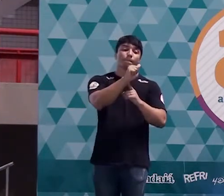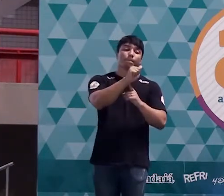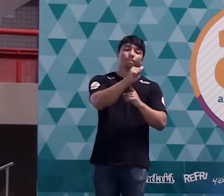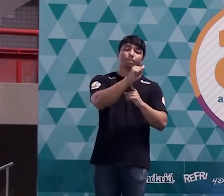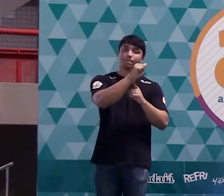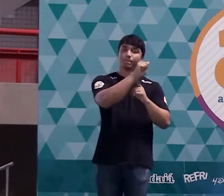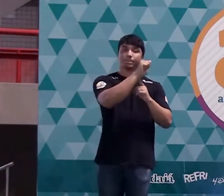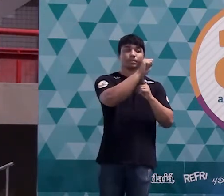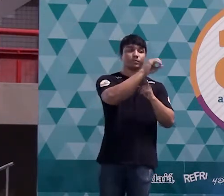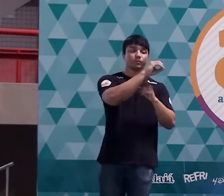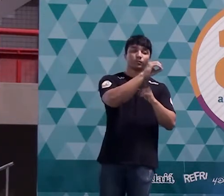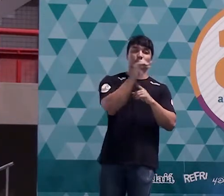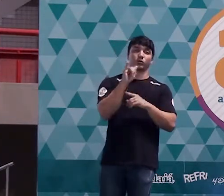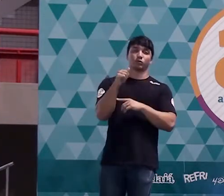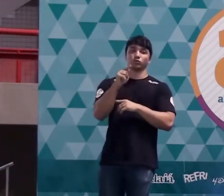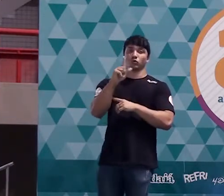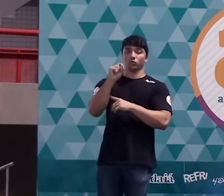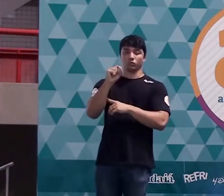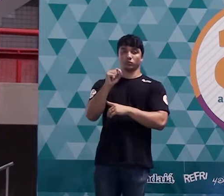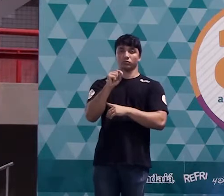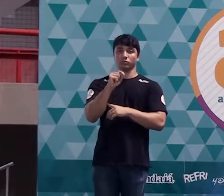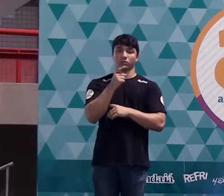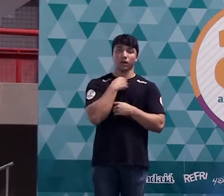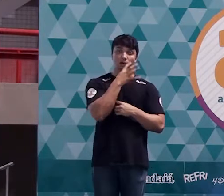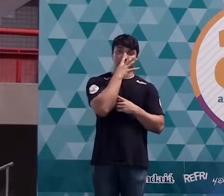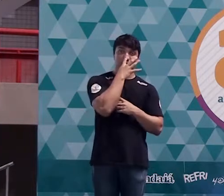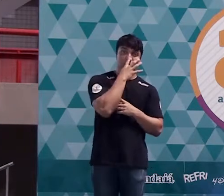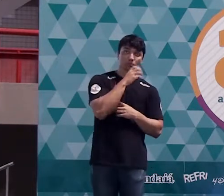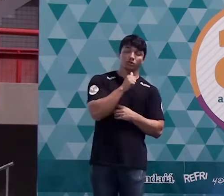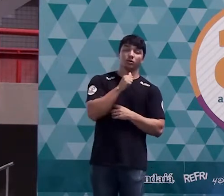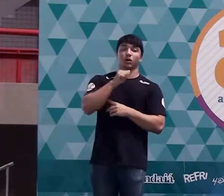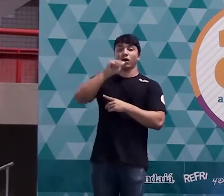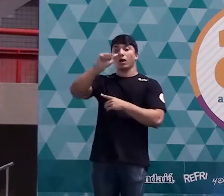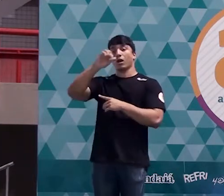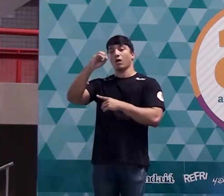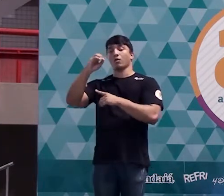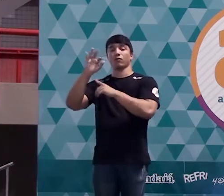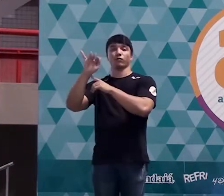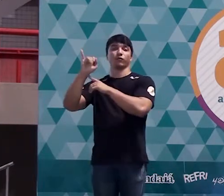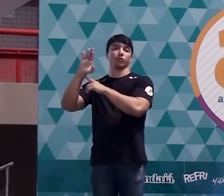ao jogo. Assistir ao